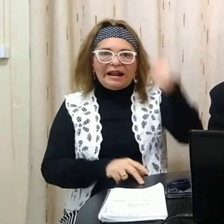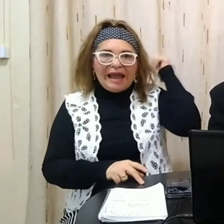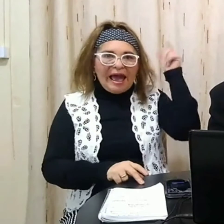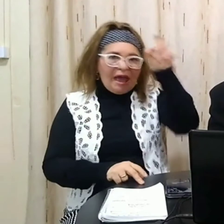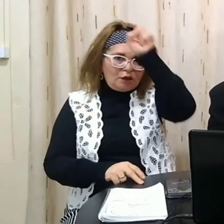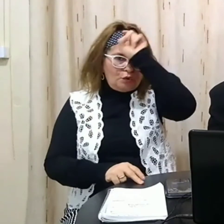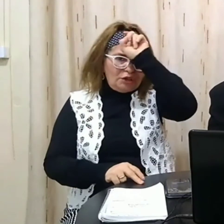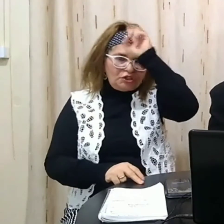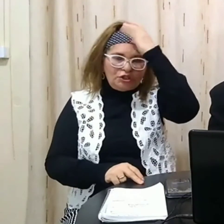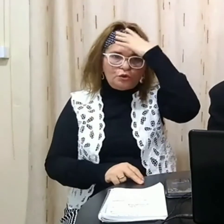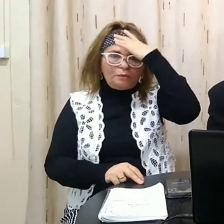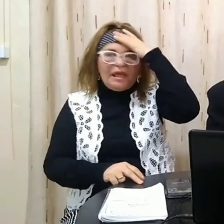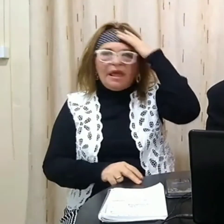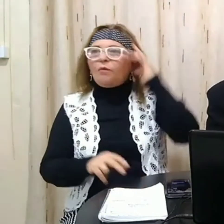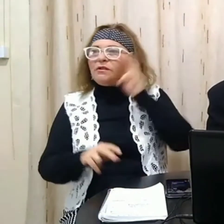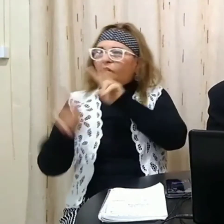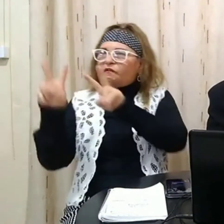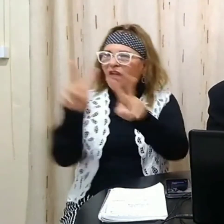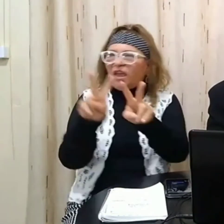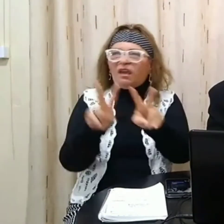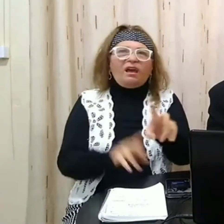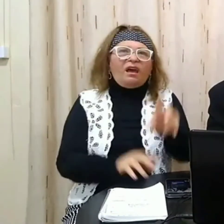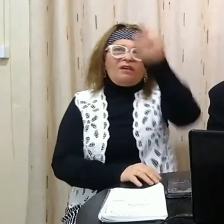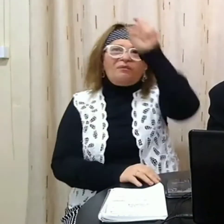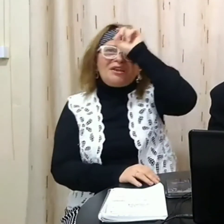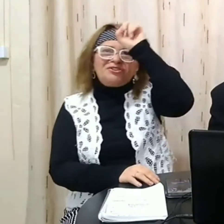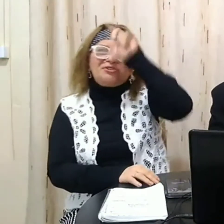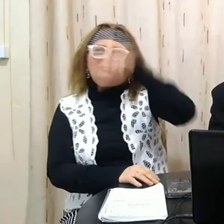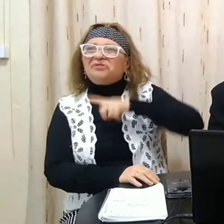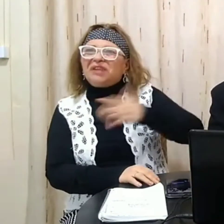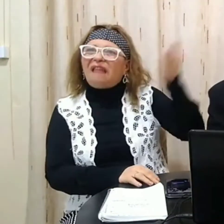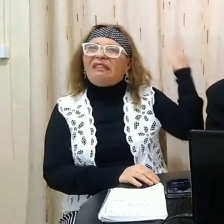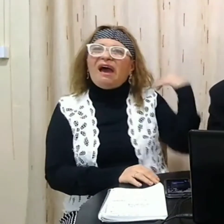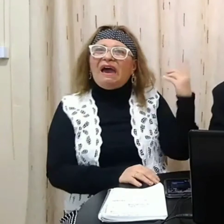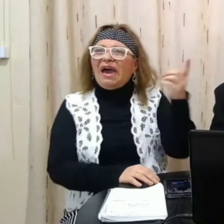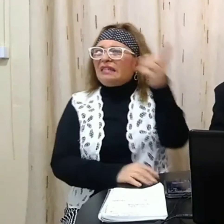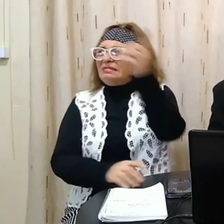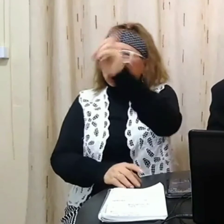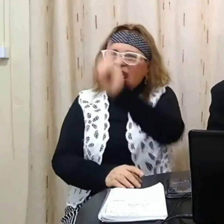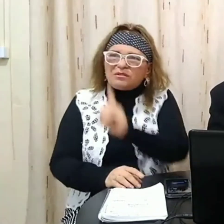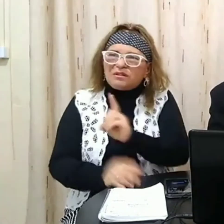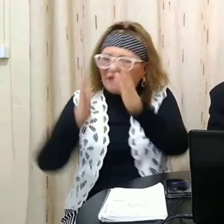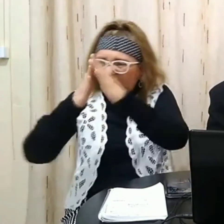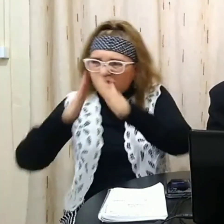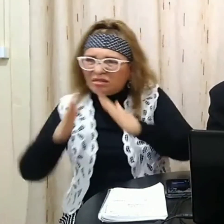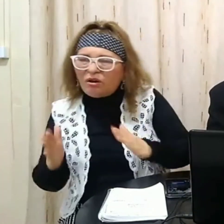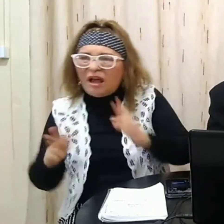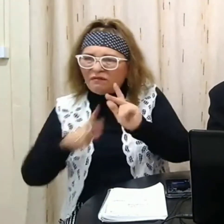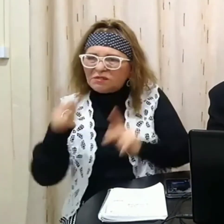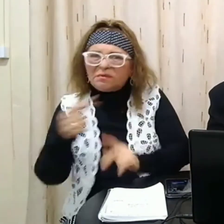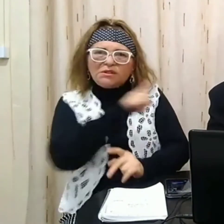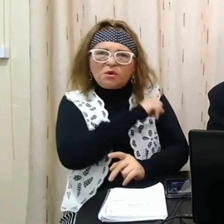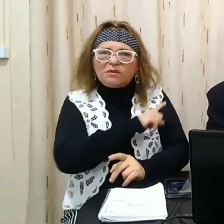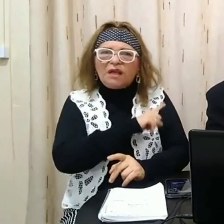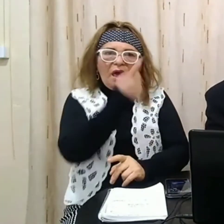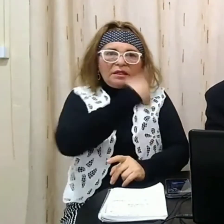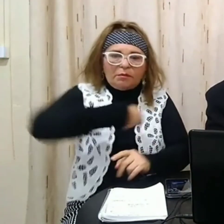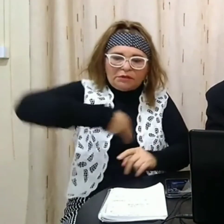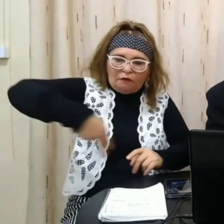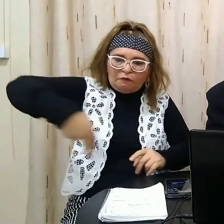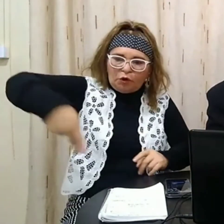a ver como eram os egípcios, os deuses que eles adoravam, e aquilo fez com que eles, ao sair